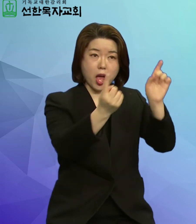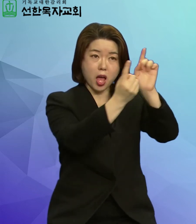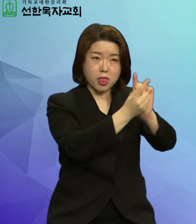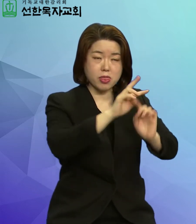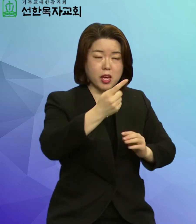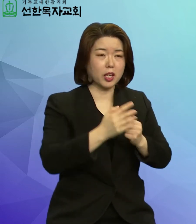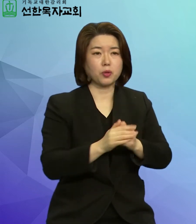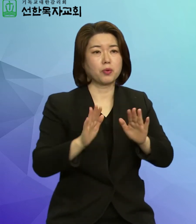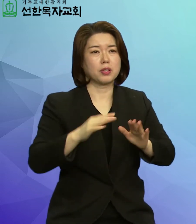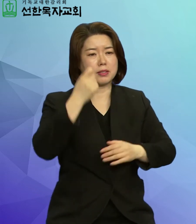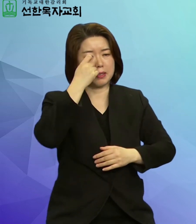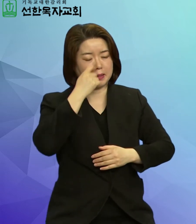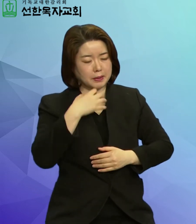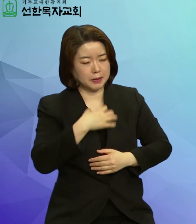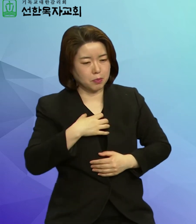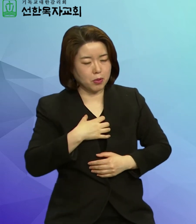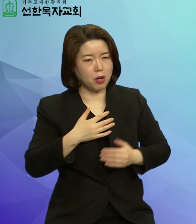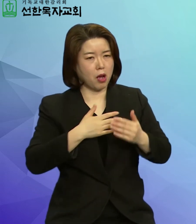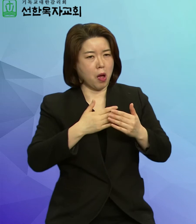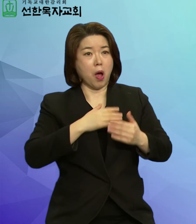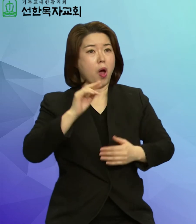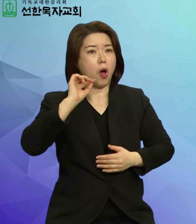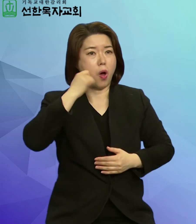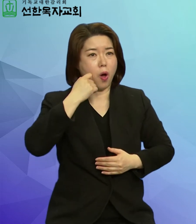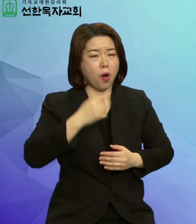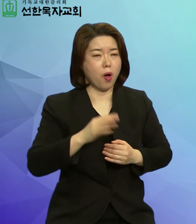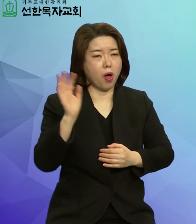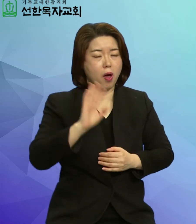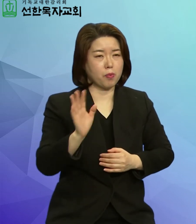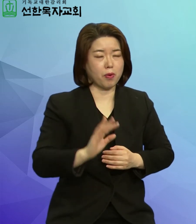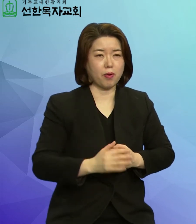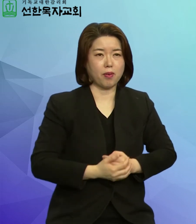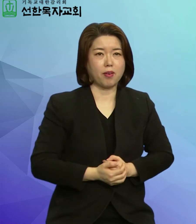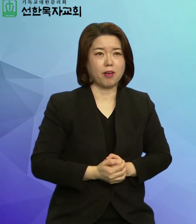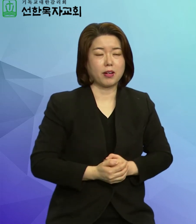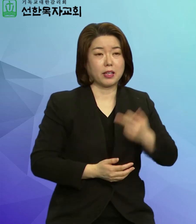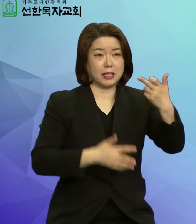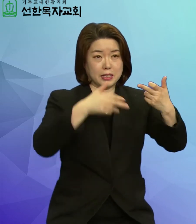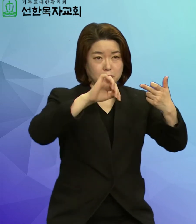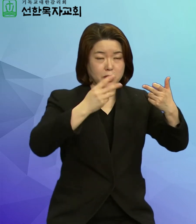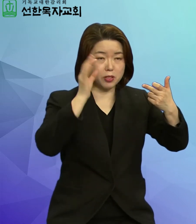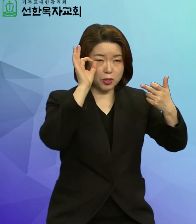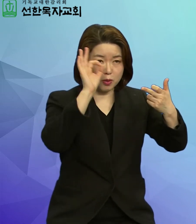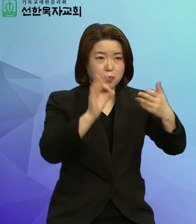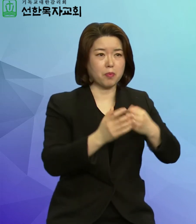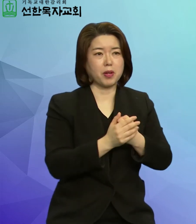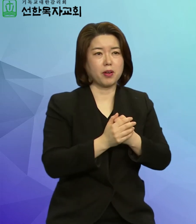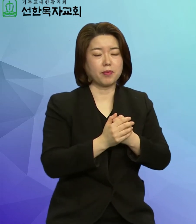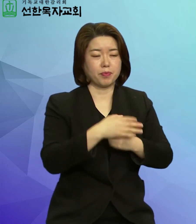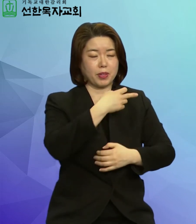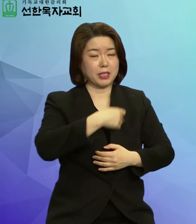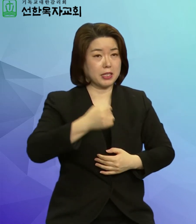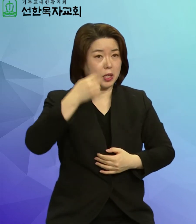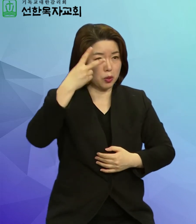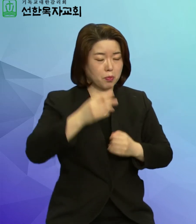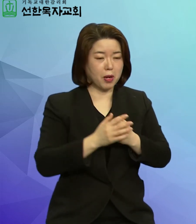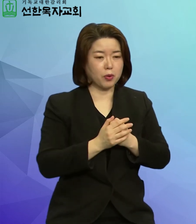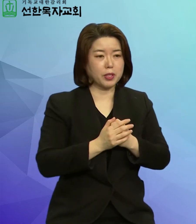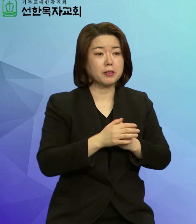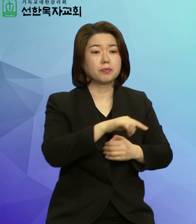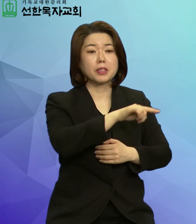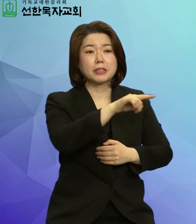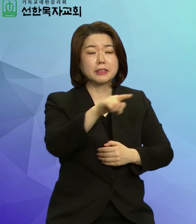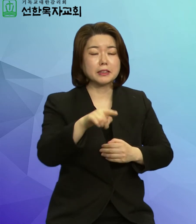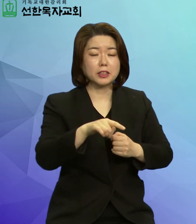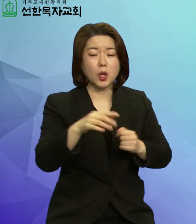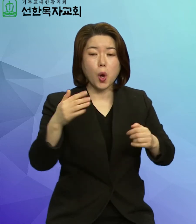고난을 당해도 이제는 슬프거나 두렵지가 않아요. 17절에 보면 사도 바울이 자기가 당한